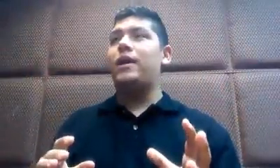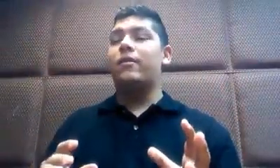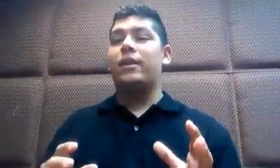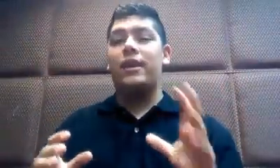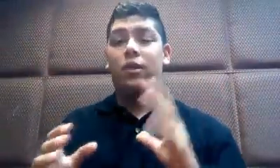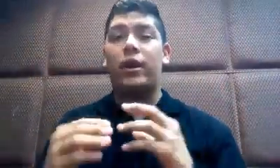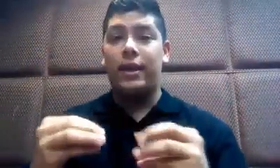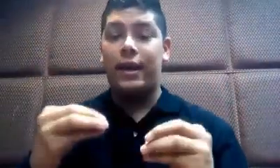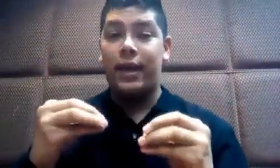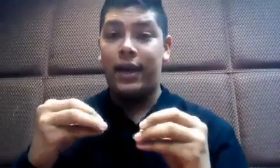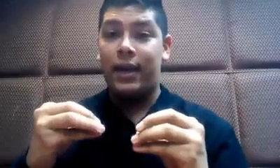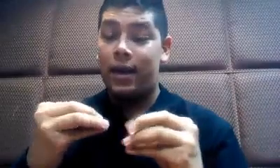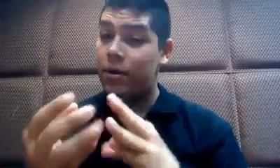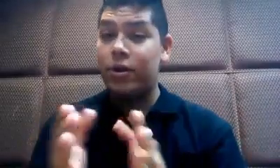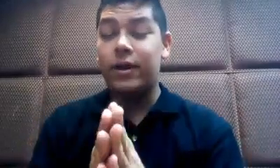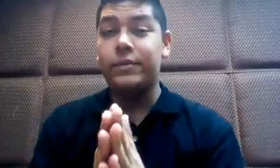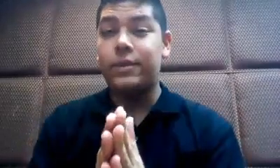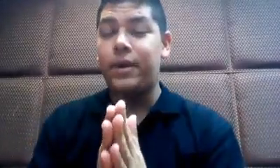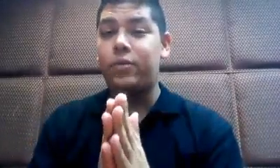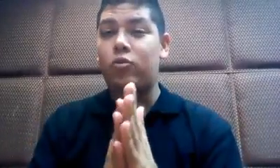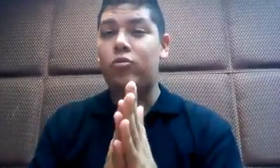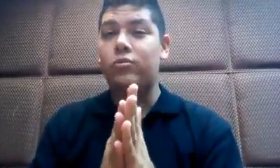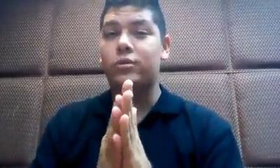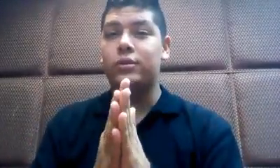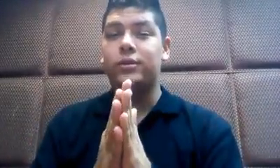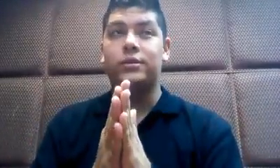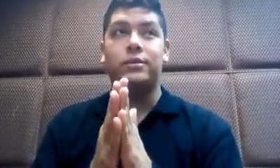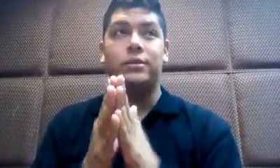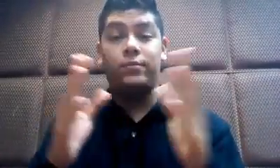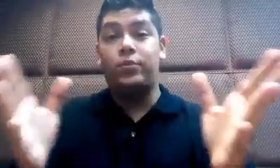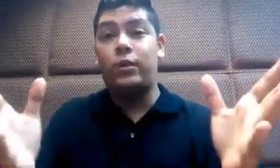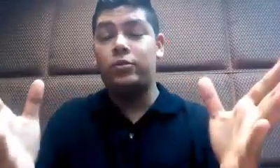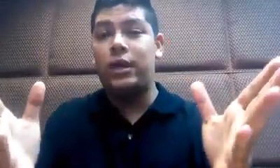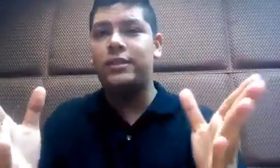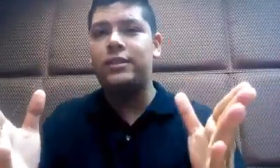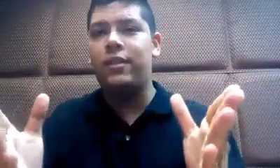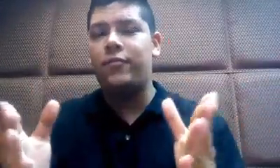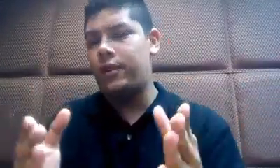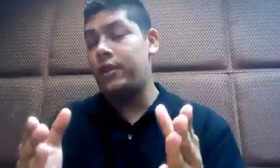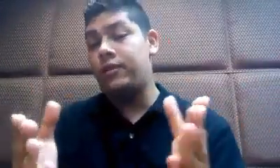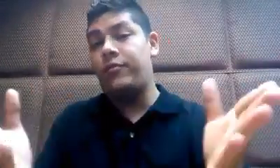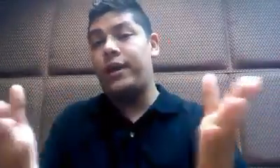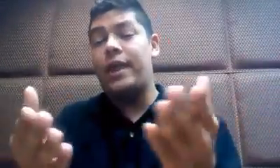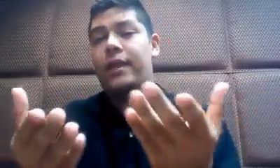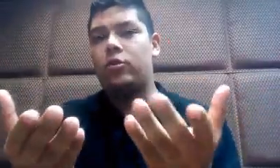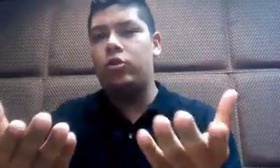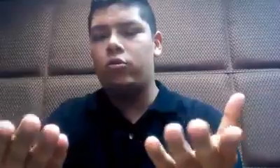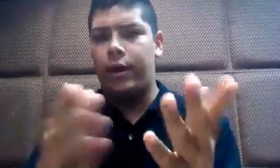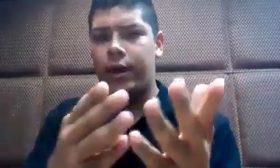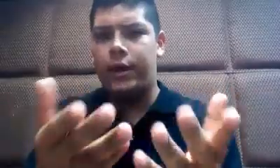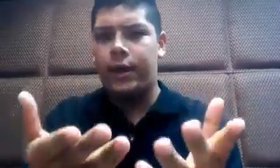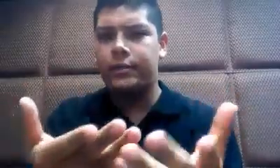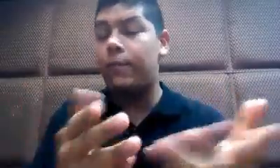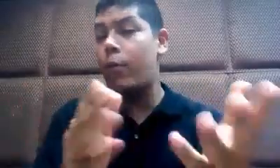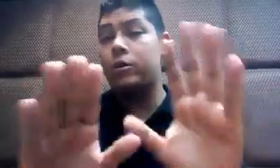verdad, que creo que la mayoría que me están viendo, pues bueno, se va a sentir identificada. No digo que sean pobres, no,